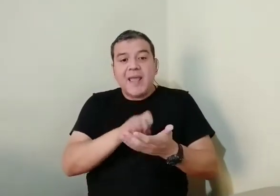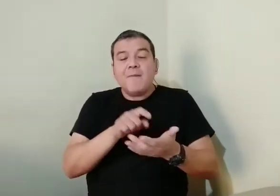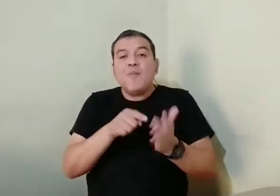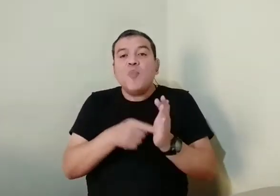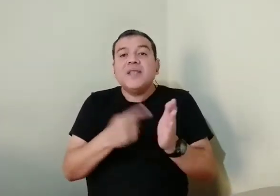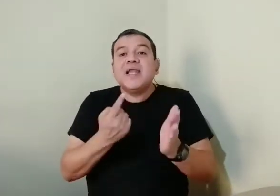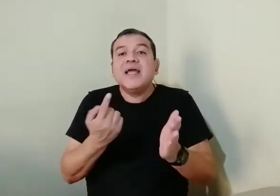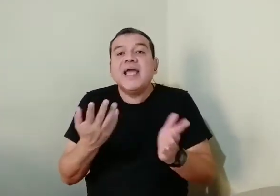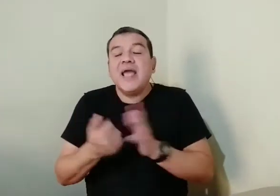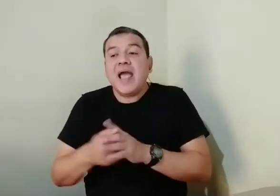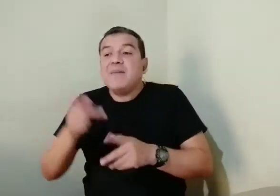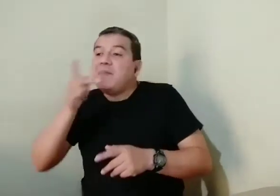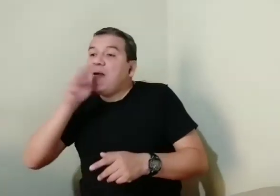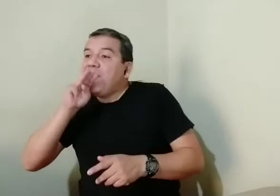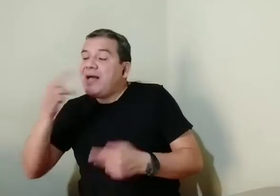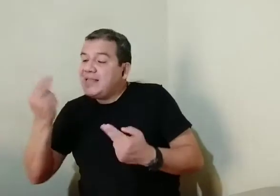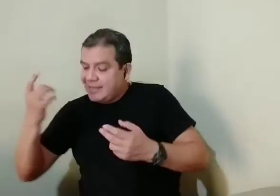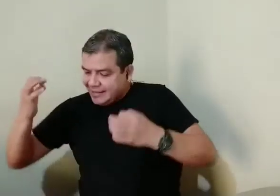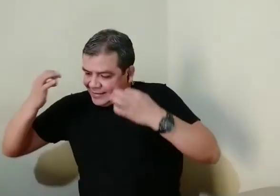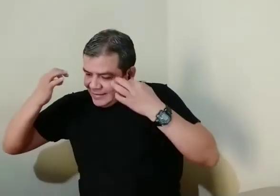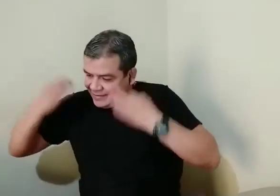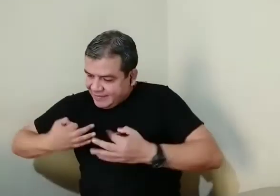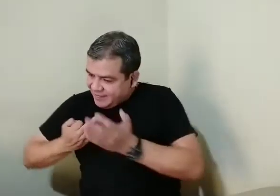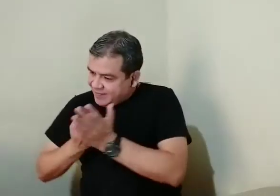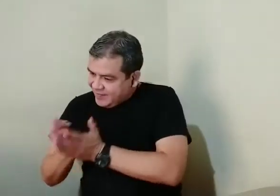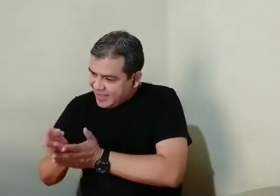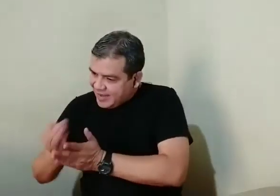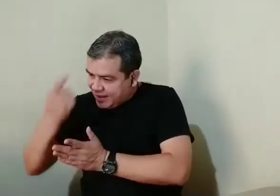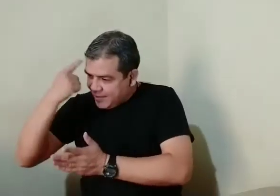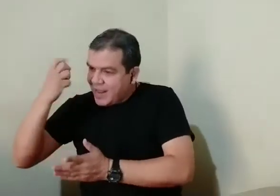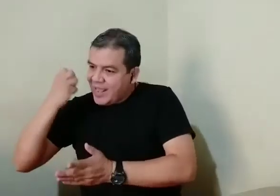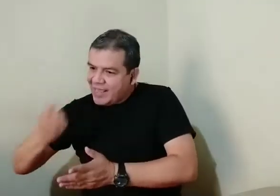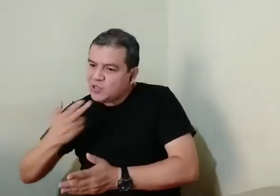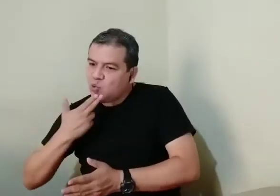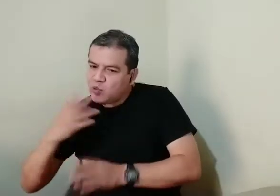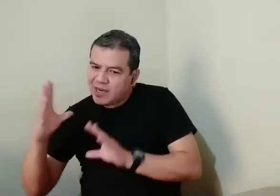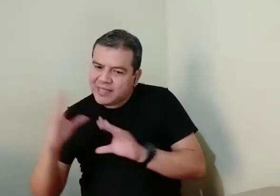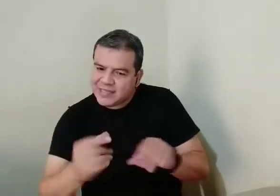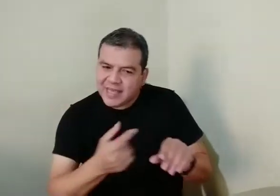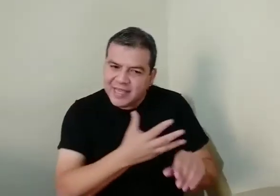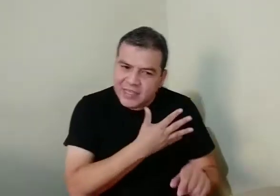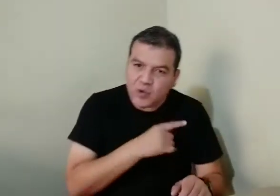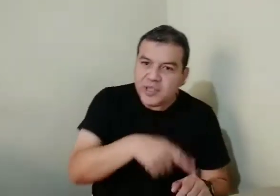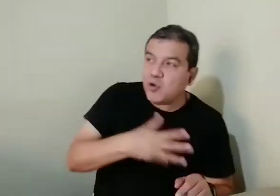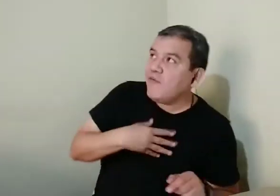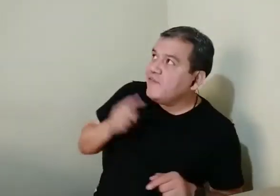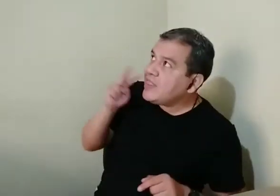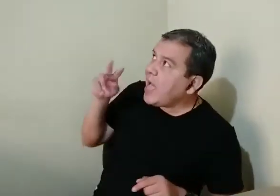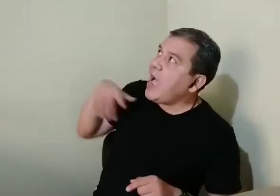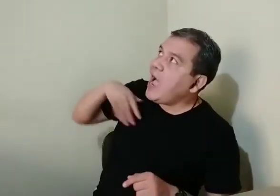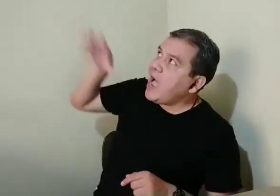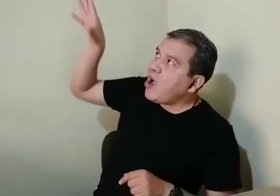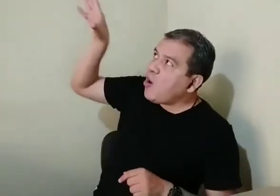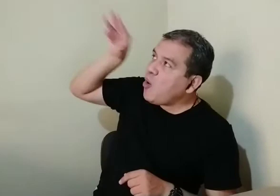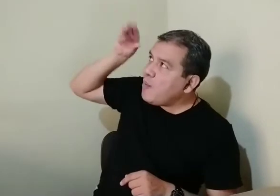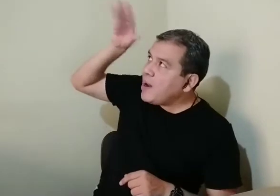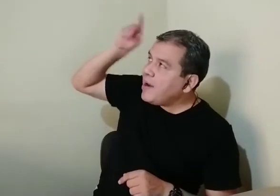La relación matrimonial es una analogía de la relación de Cristo con su Iglesia. Cuando